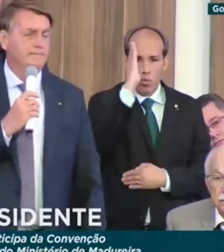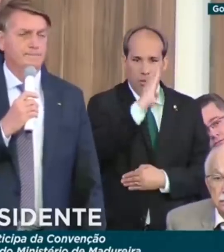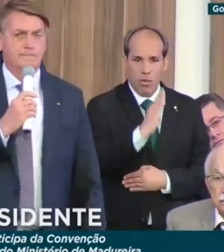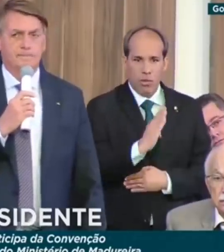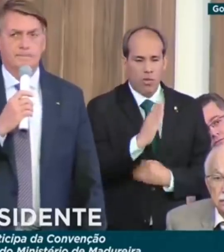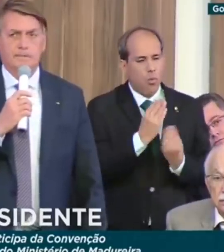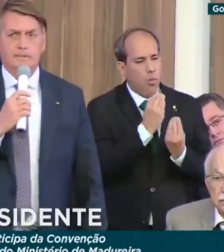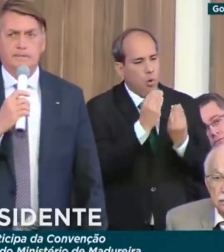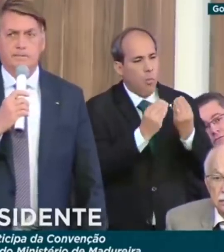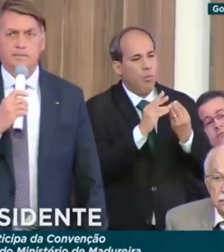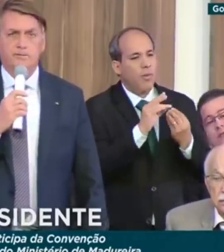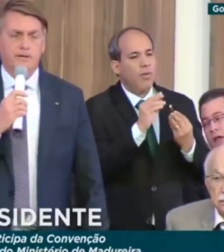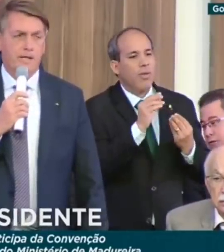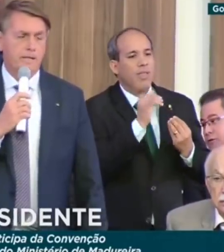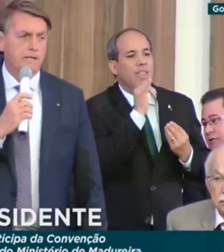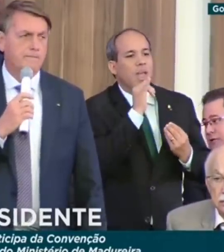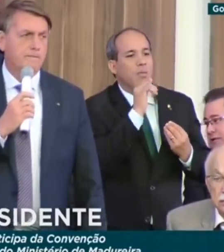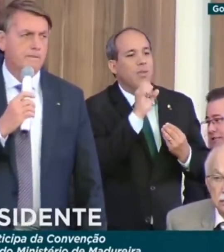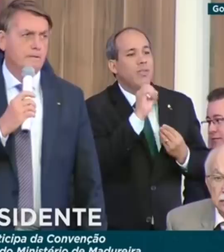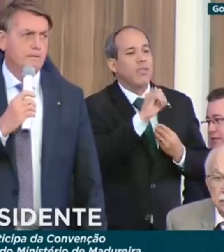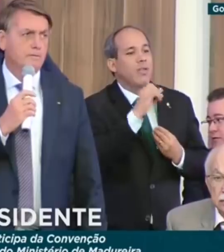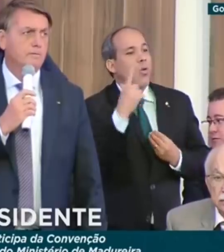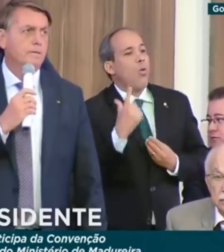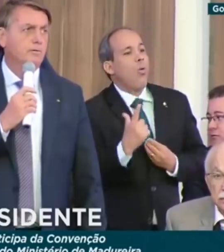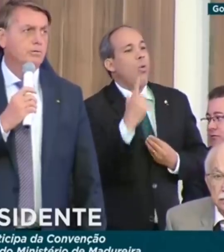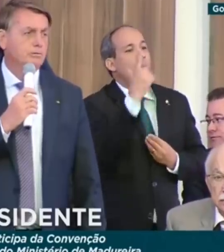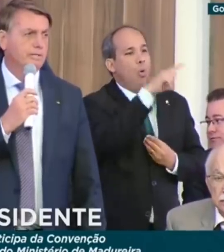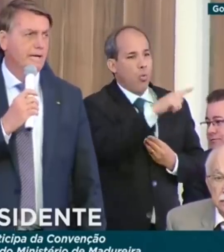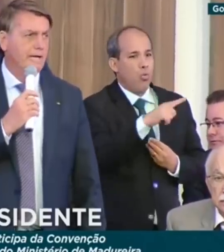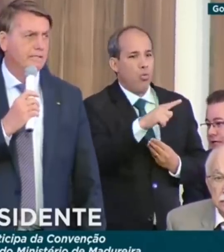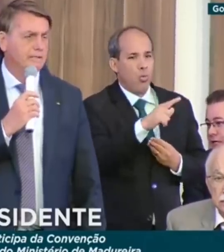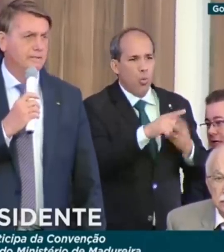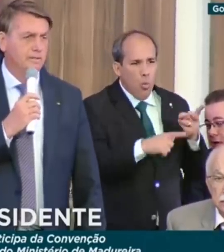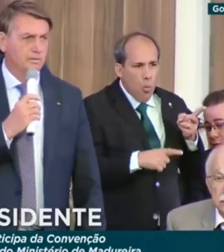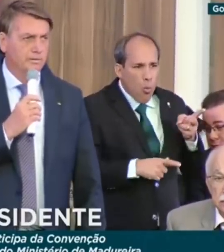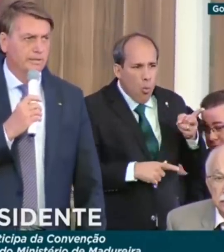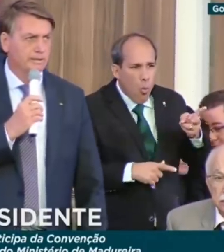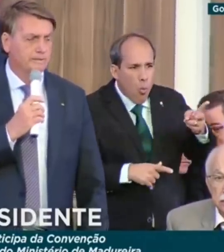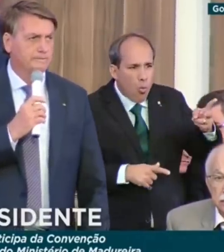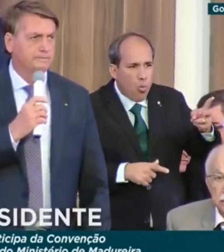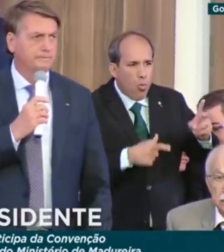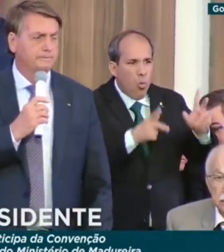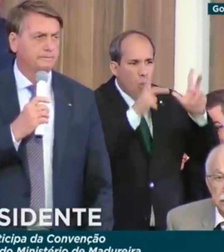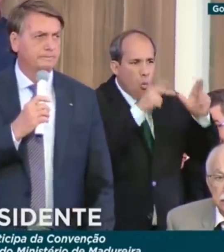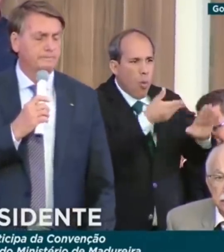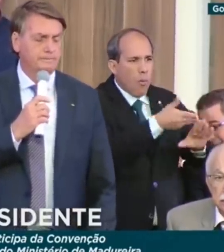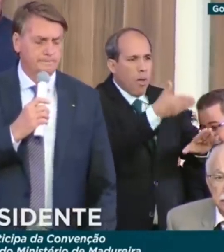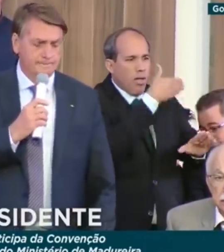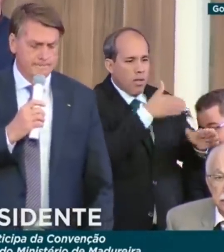estaria se houvesse uma continuidade de tudo aquilo.